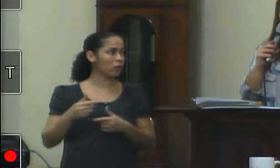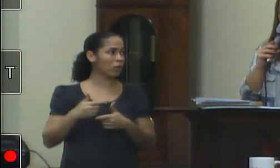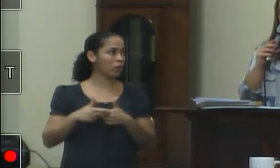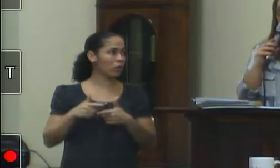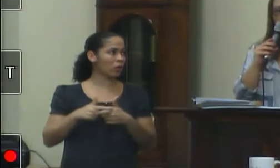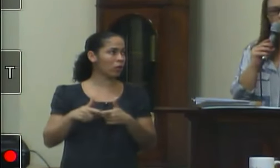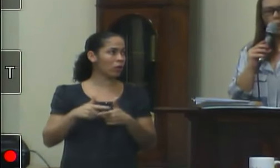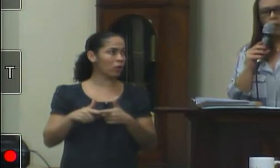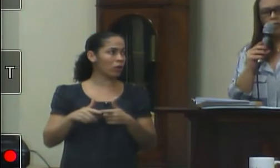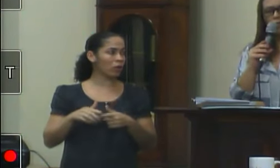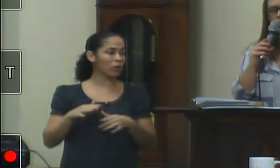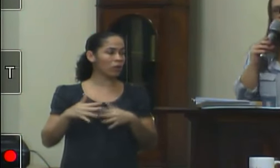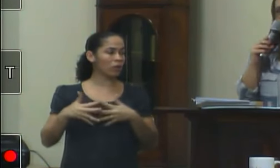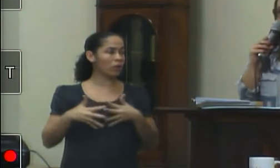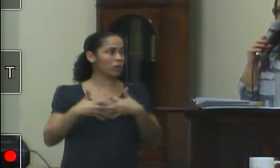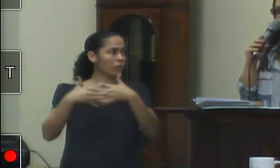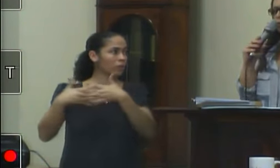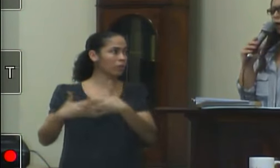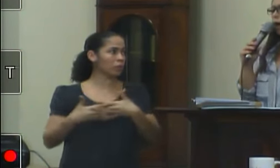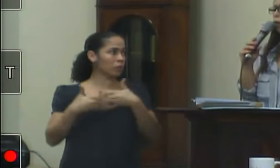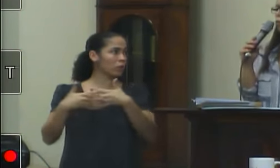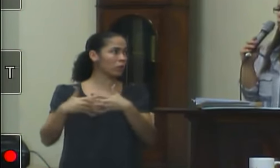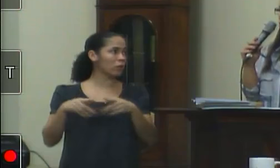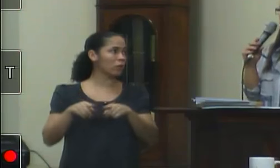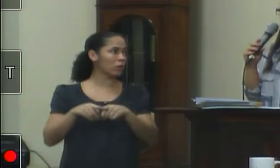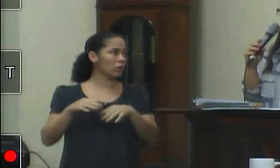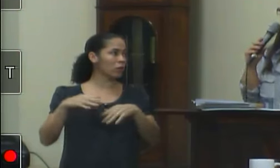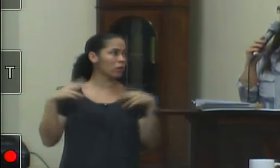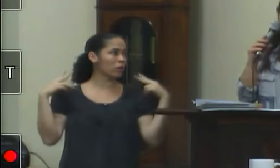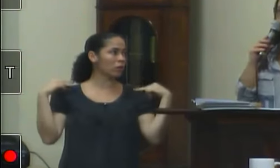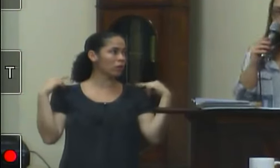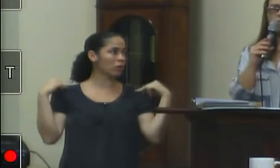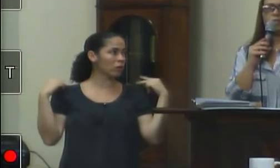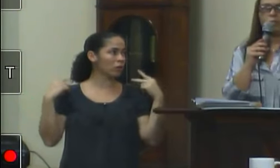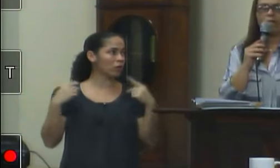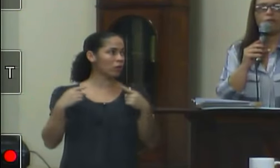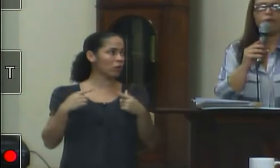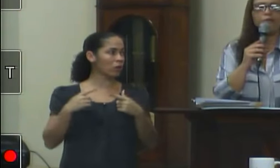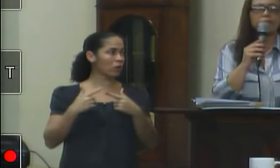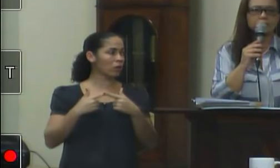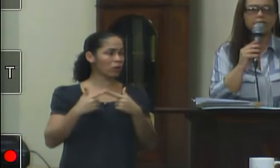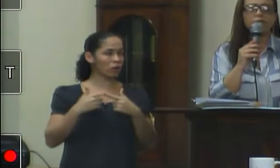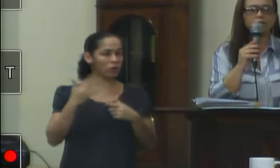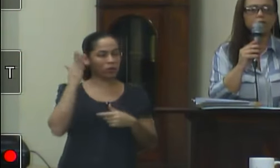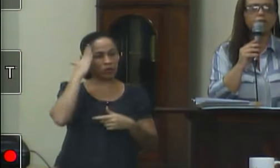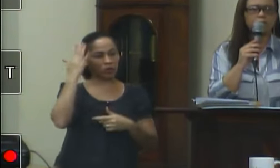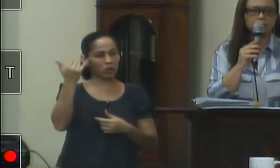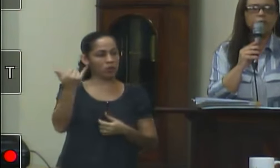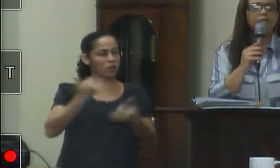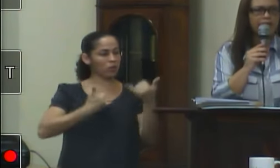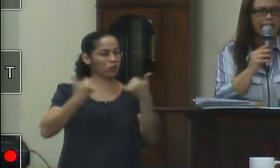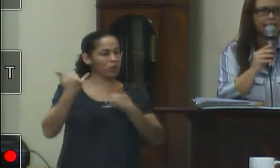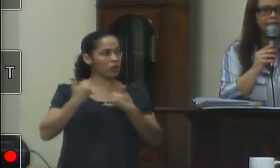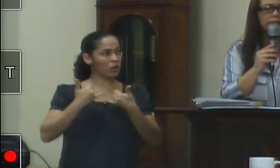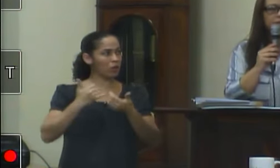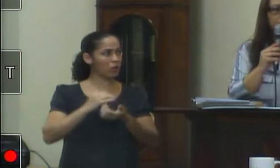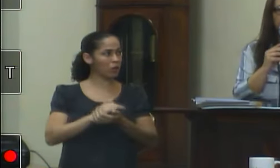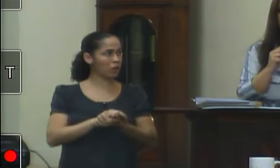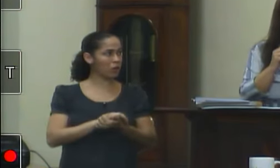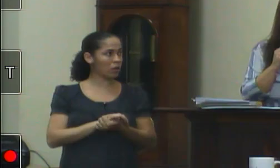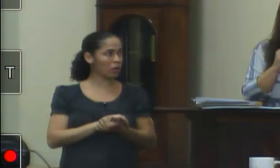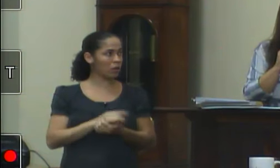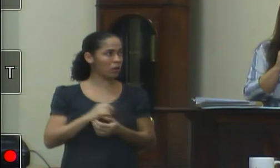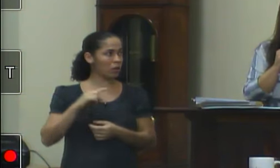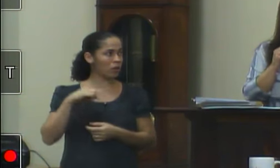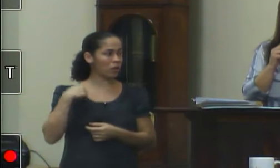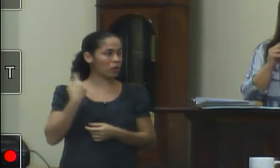problema, tanto com transporte, quanto em relação ao profissional ou motorista, se os senhores souberem, por favor, eu gostaria muito que fosse comunicada, para nós